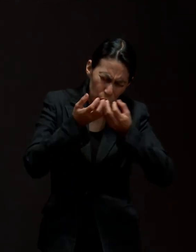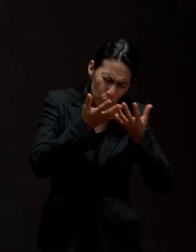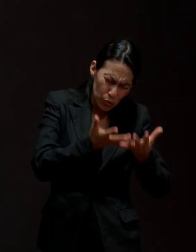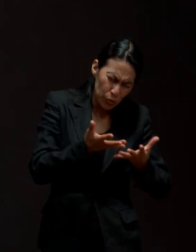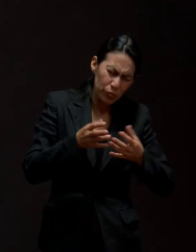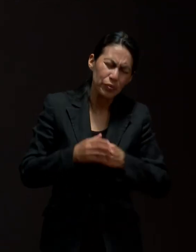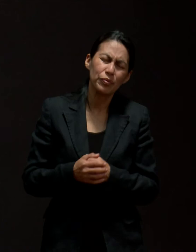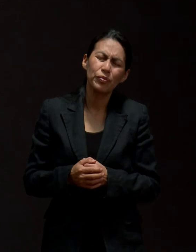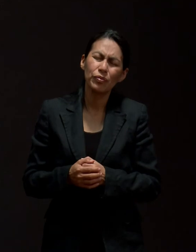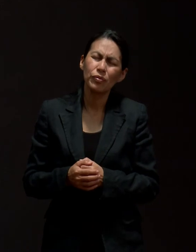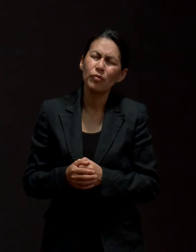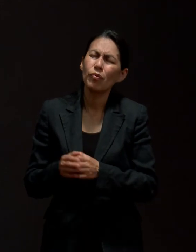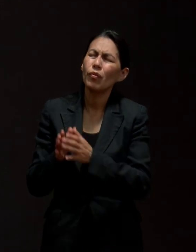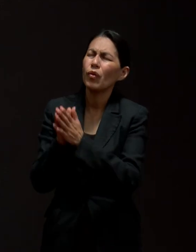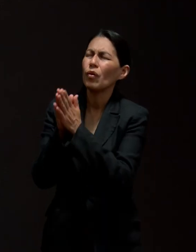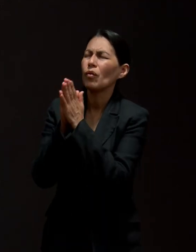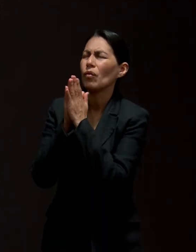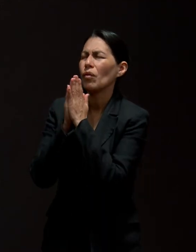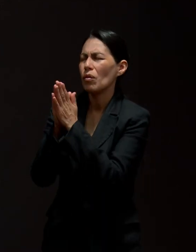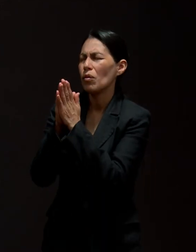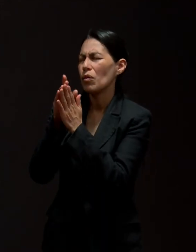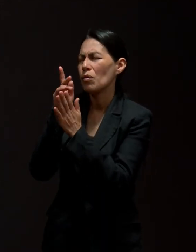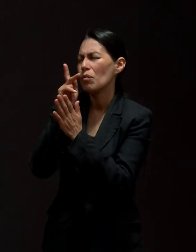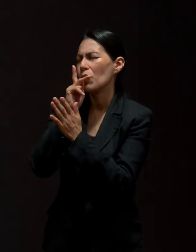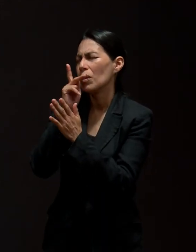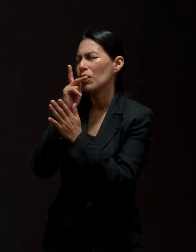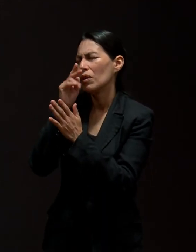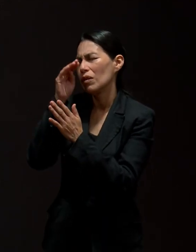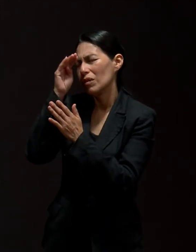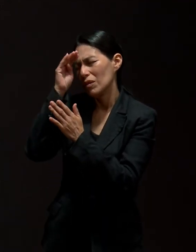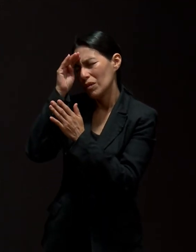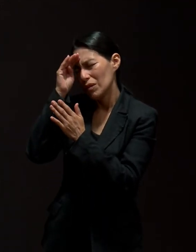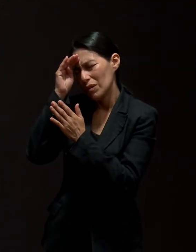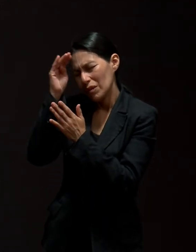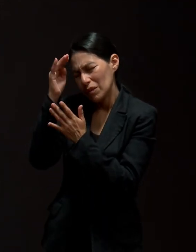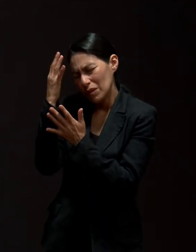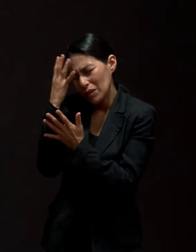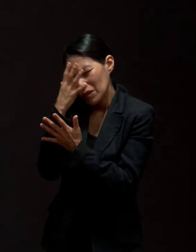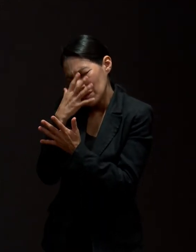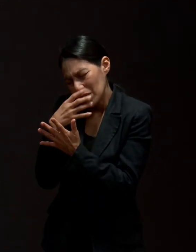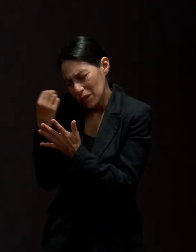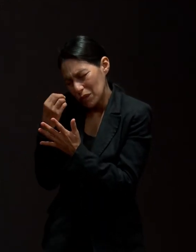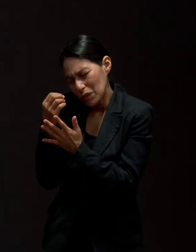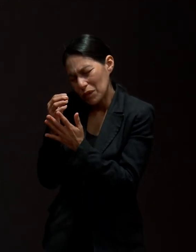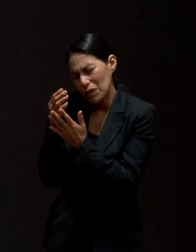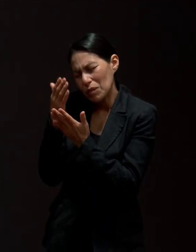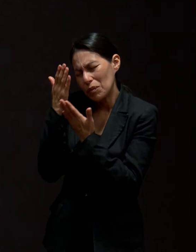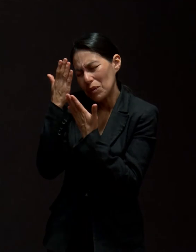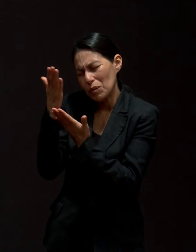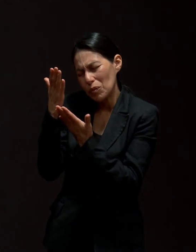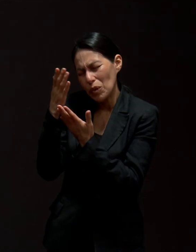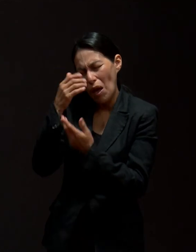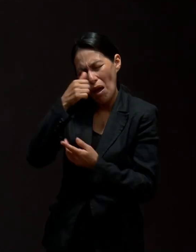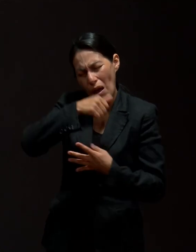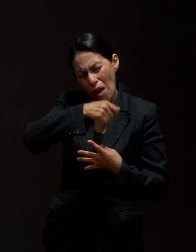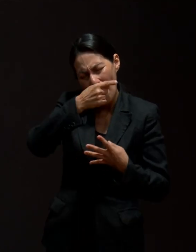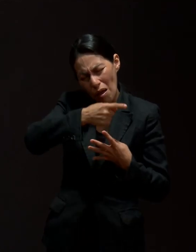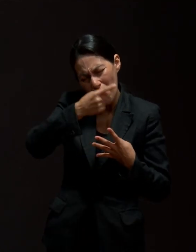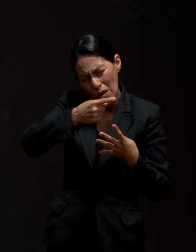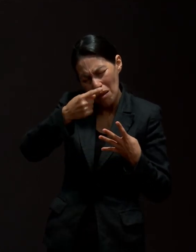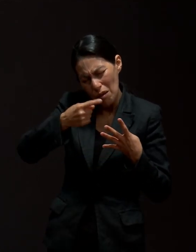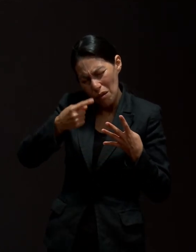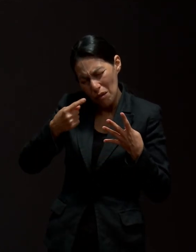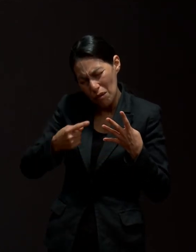que bendigas a cada una de estas personas que han sido